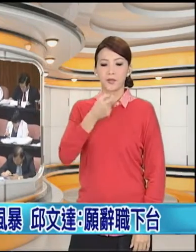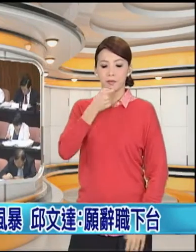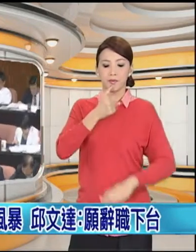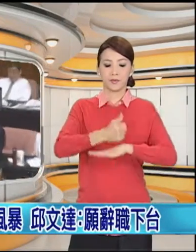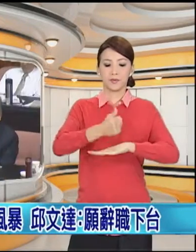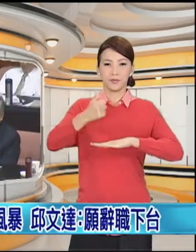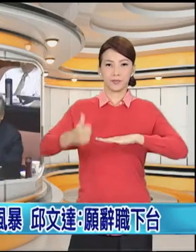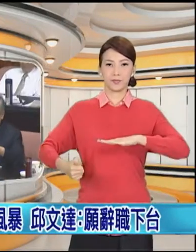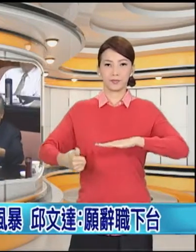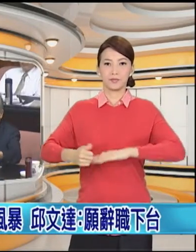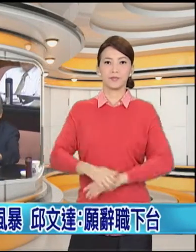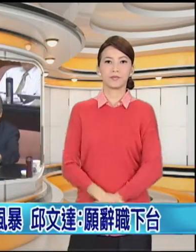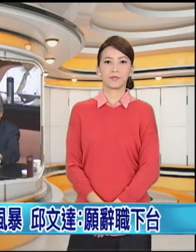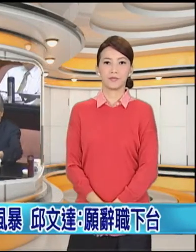口，愿意辞职下台。